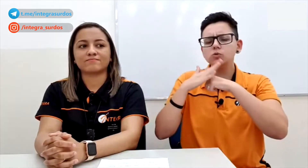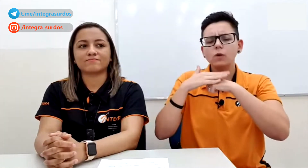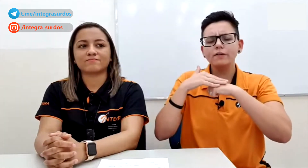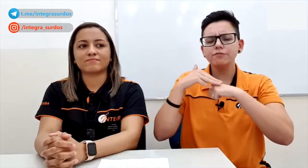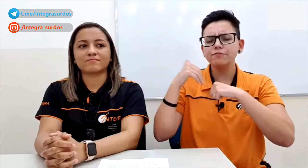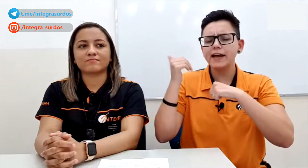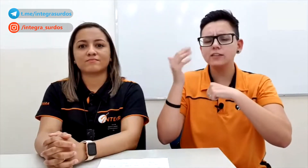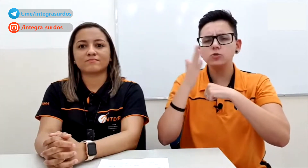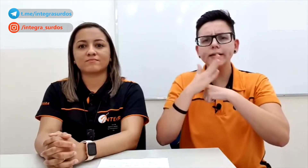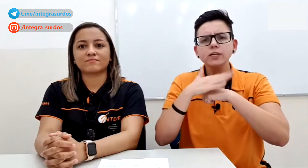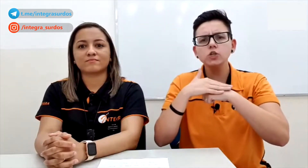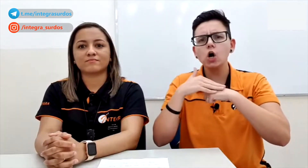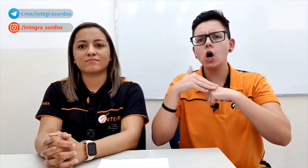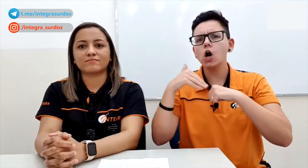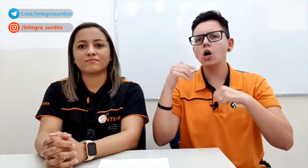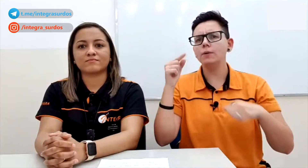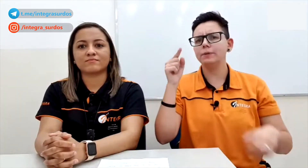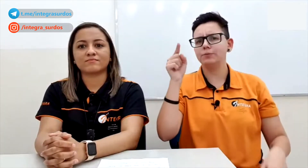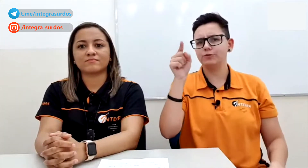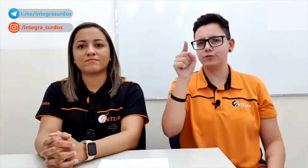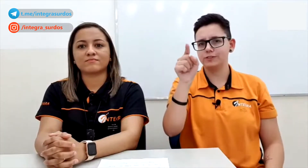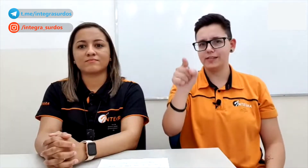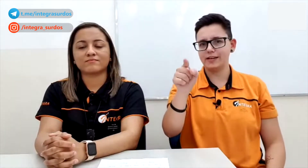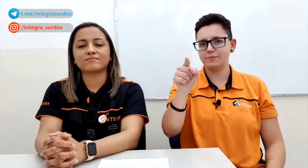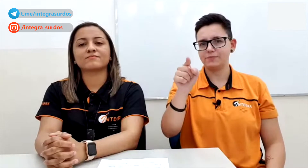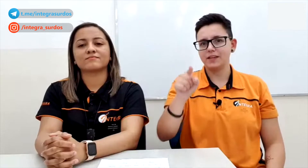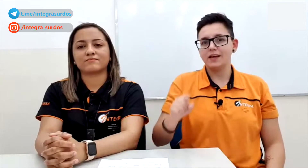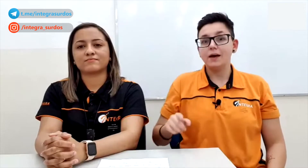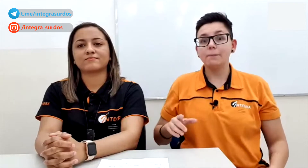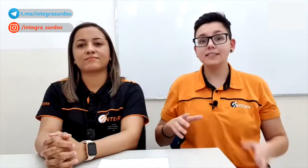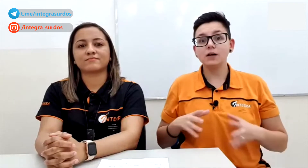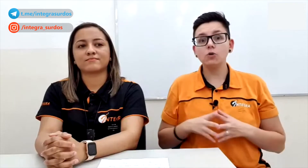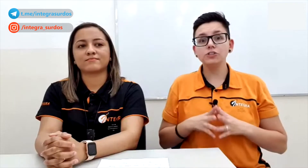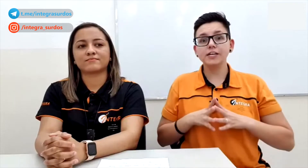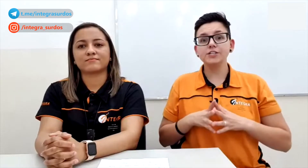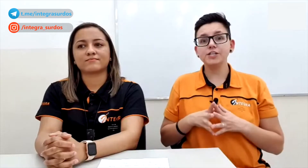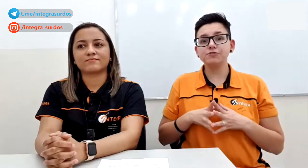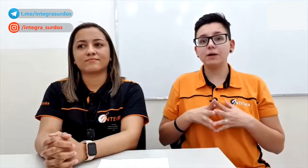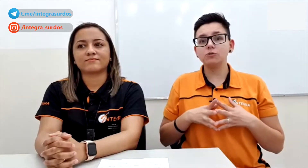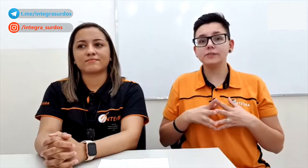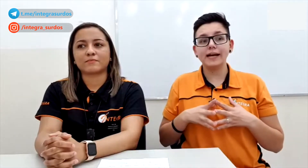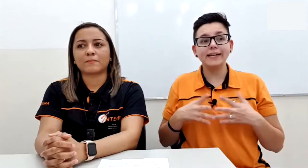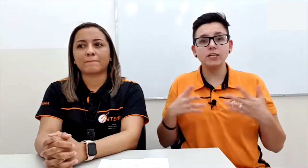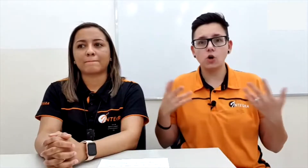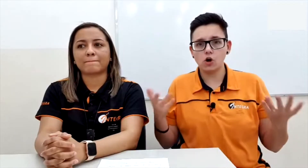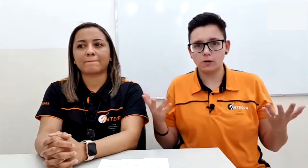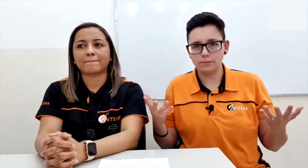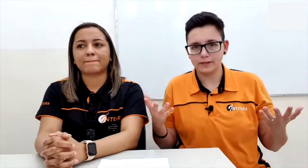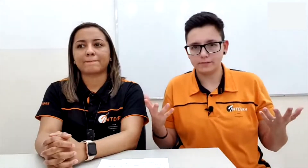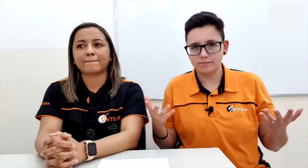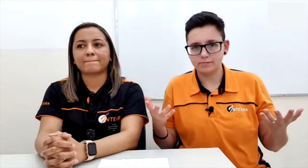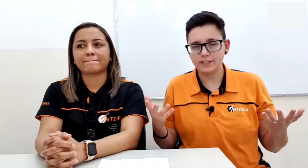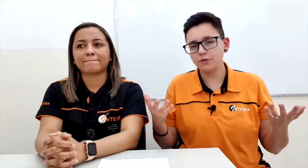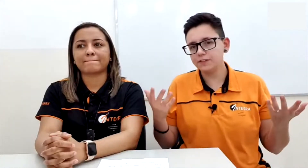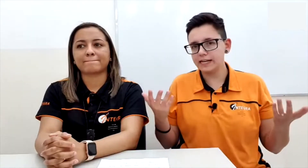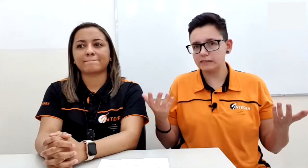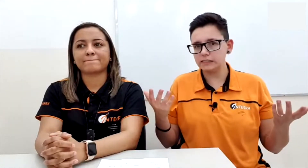um afeto enorme por você. Mas aonde que a gente vai mostrar enorme? Se eu fizer assim